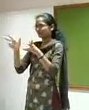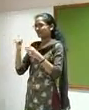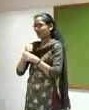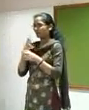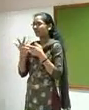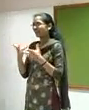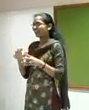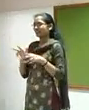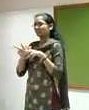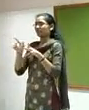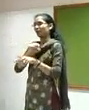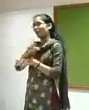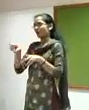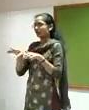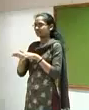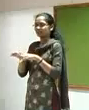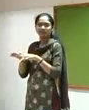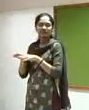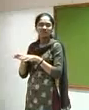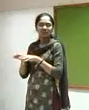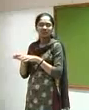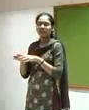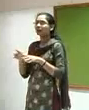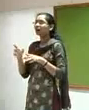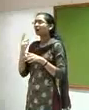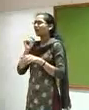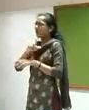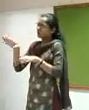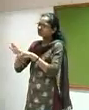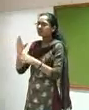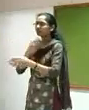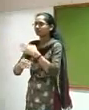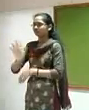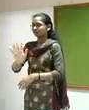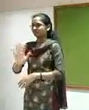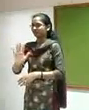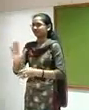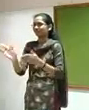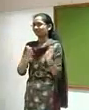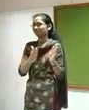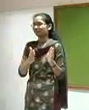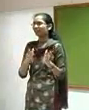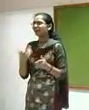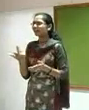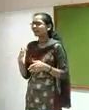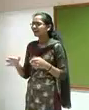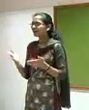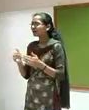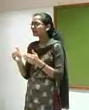सेम. एंड इफ यू से नहीं सबको देंगे लेकिन पर्सन विद डिसेबिलिटी को नहीं देंगे, तो वो परमिटेड